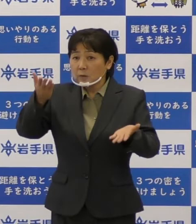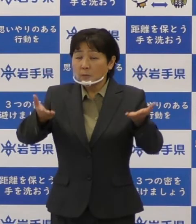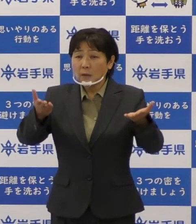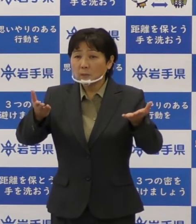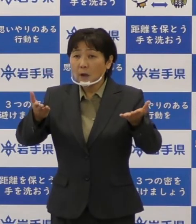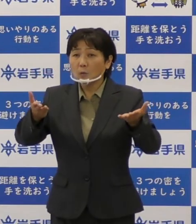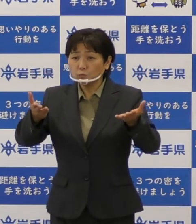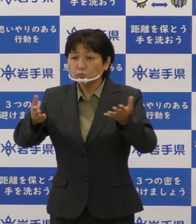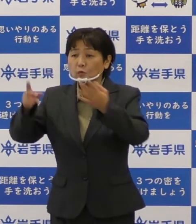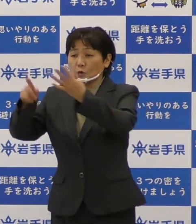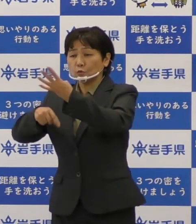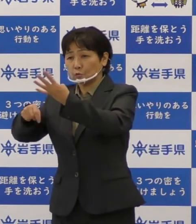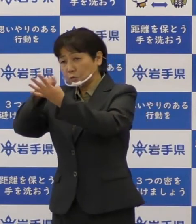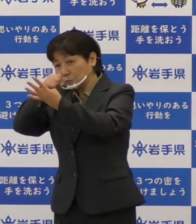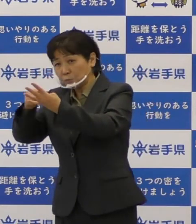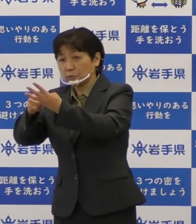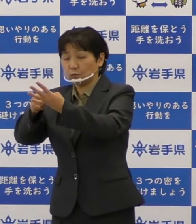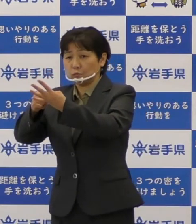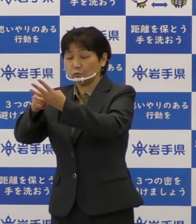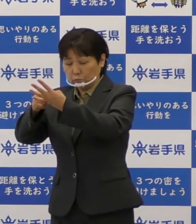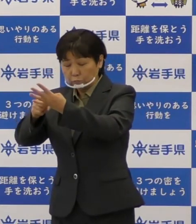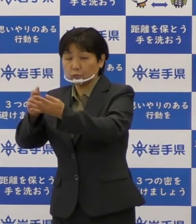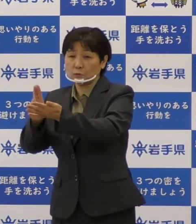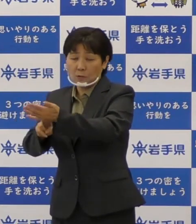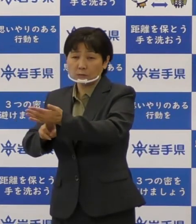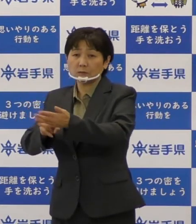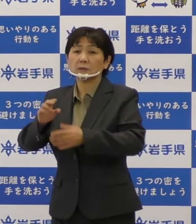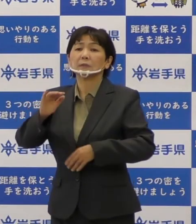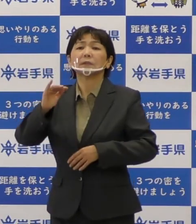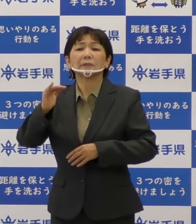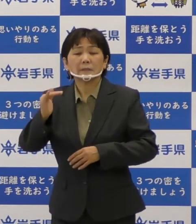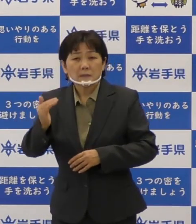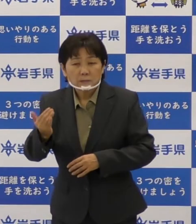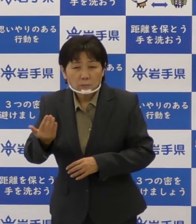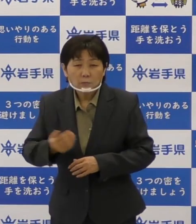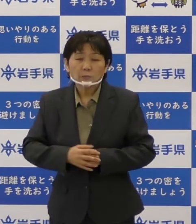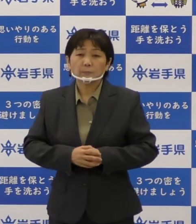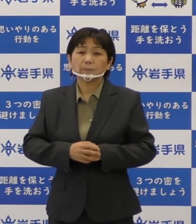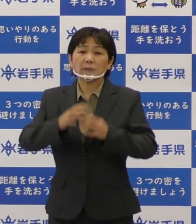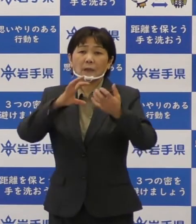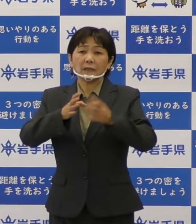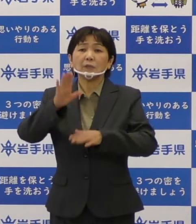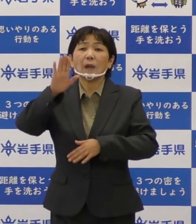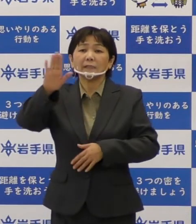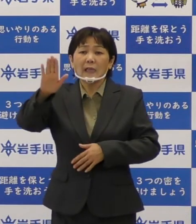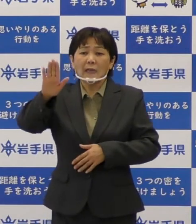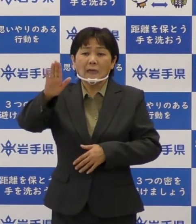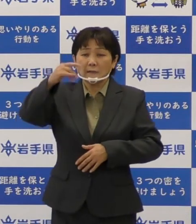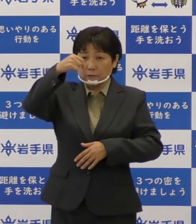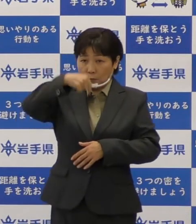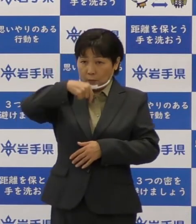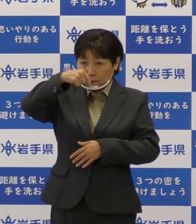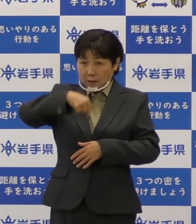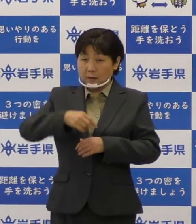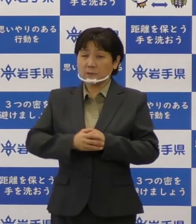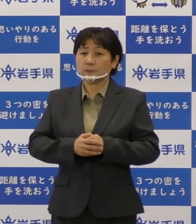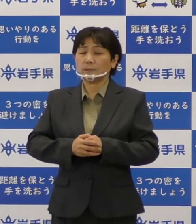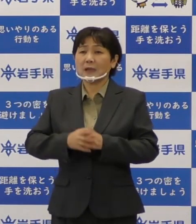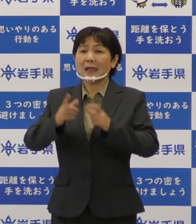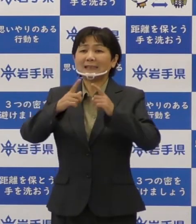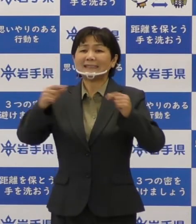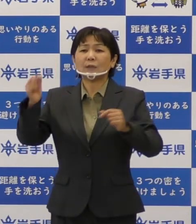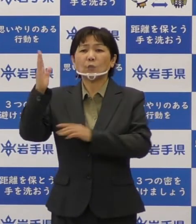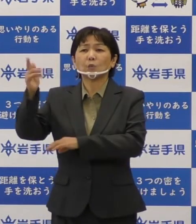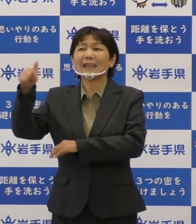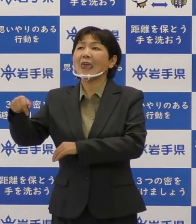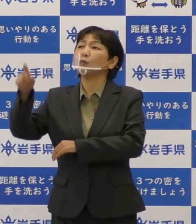ただ、岩手において 日本政府が4人以